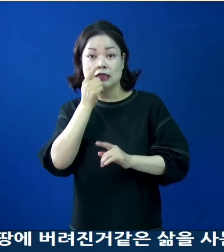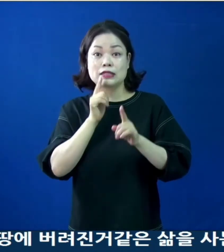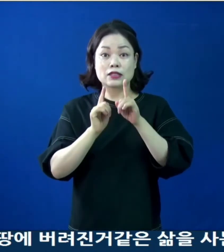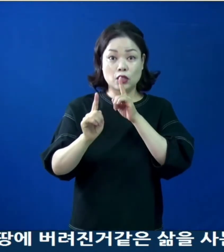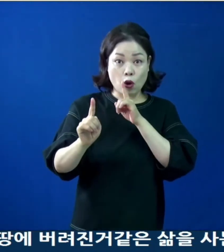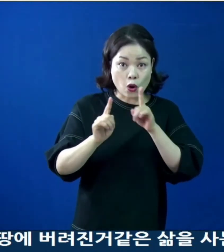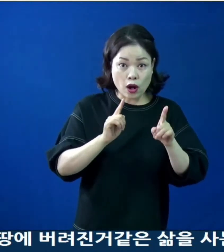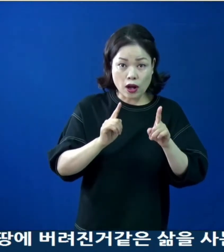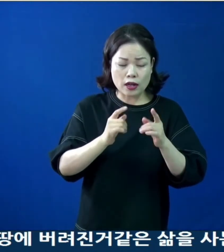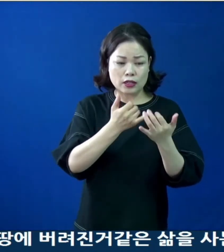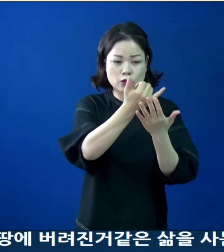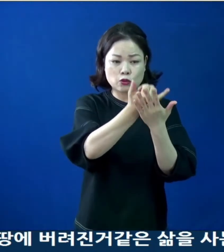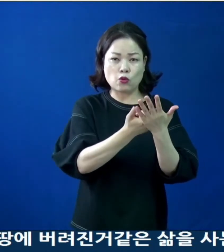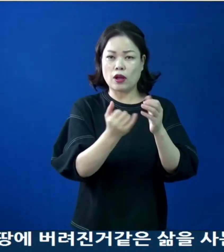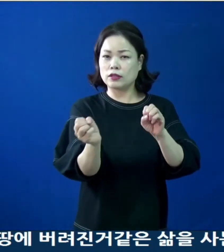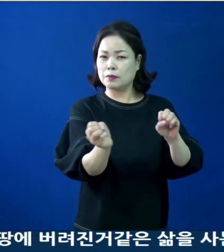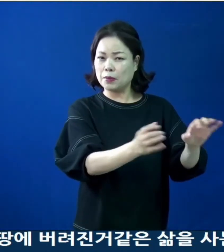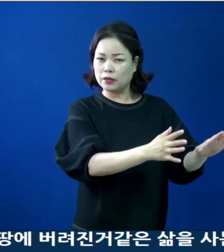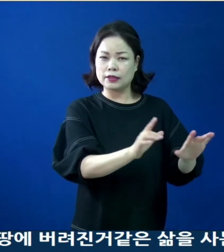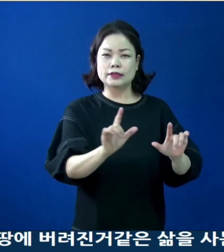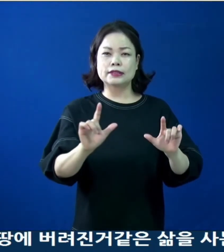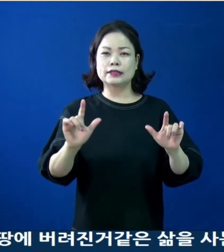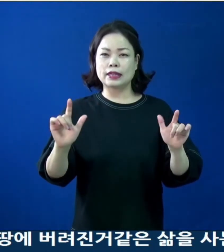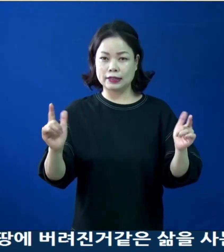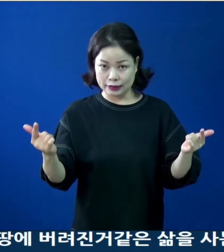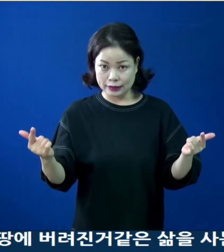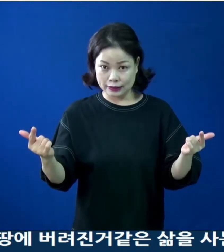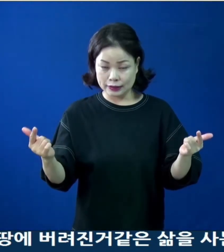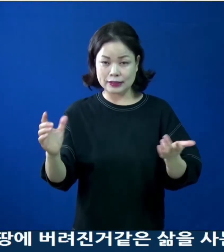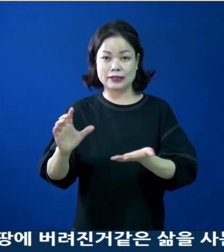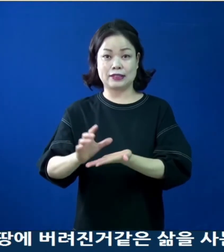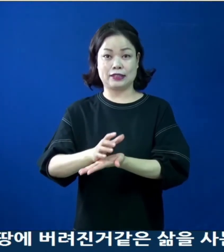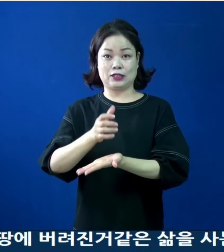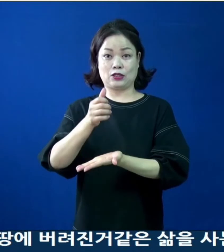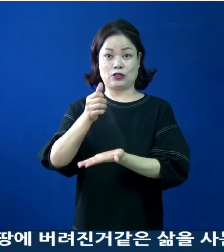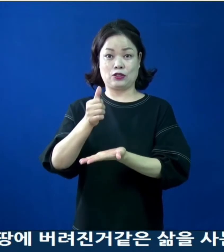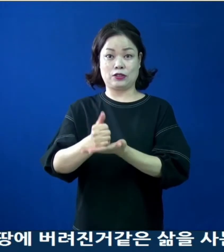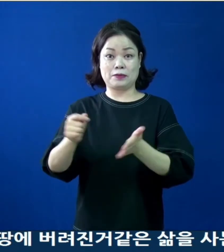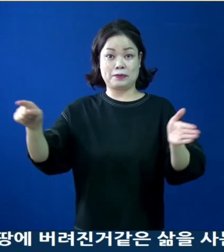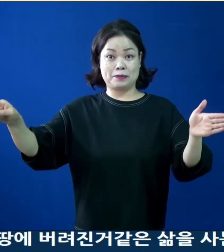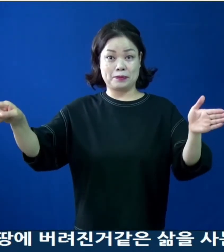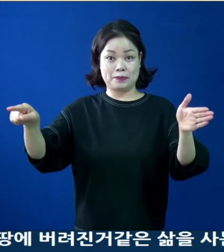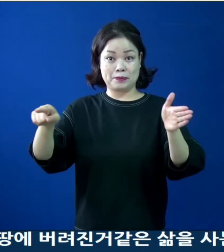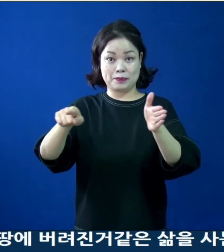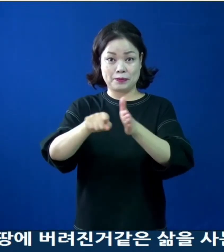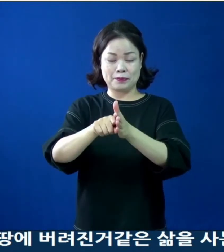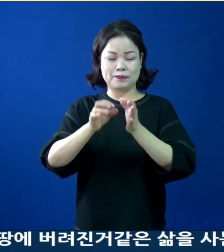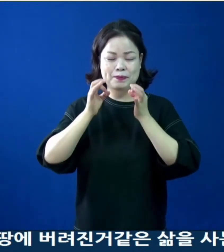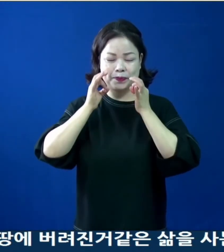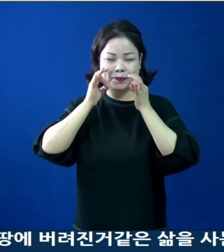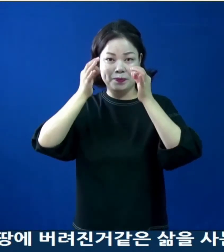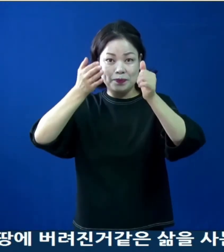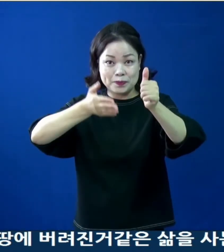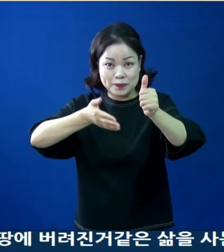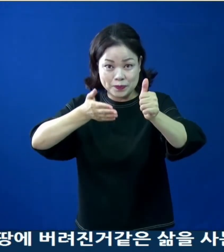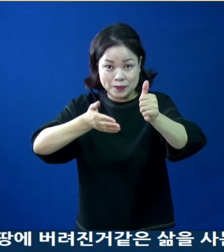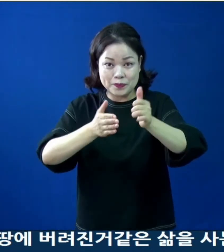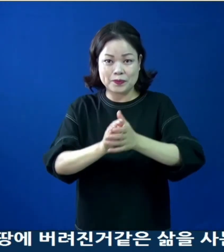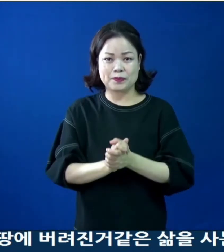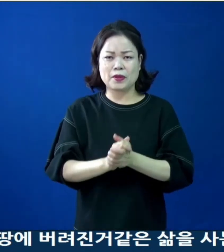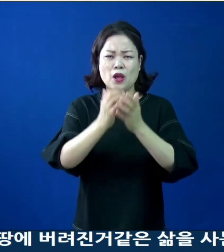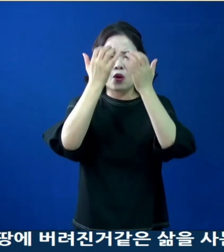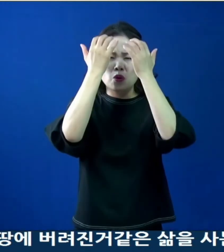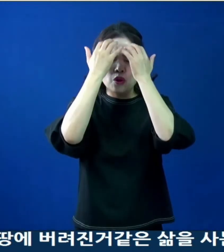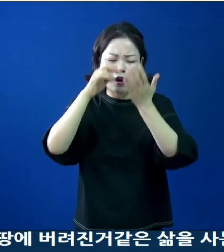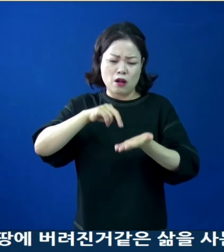하는, 고아와 같이 버려둠을 당하지 않은 그리스도인인 줄 믿으실 수 있기를 간절히 소망합니다.